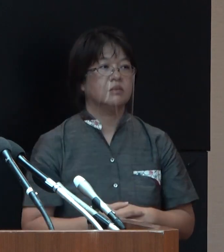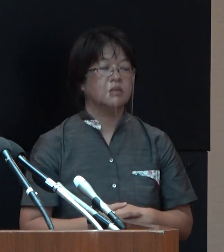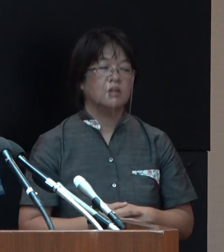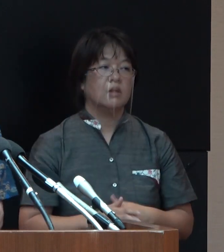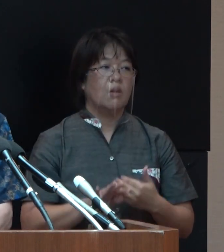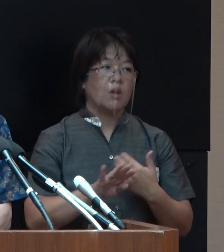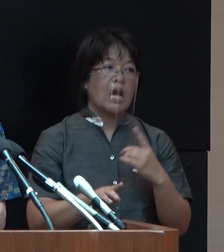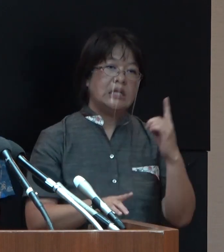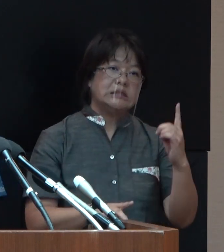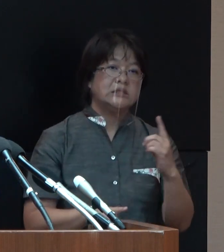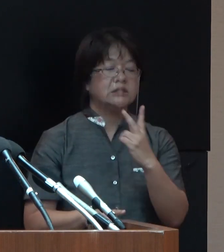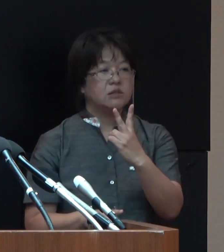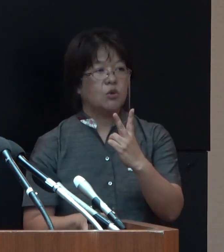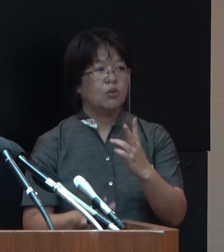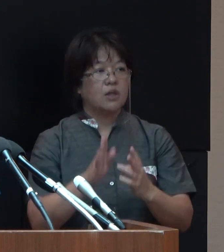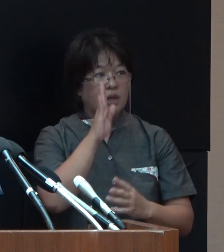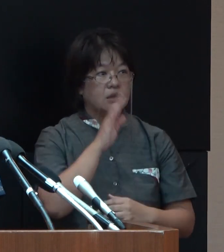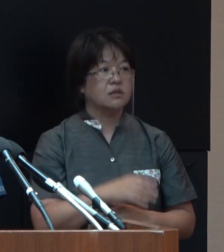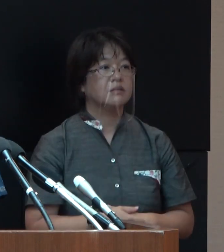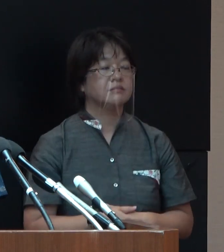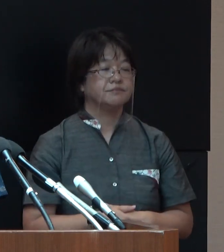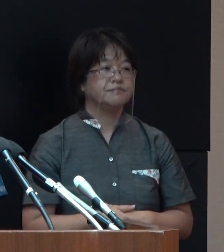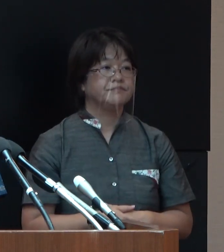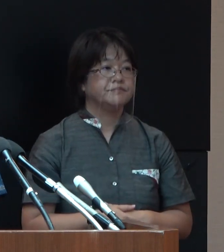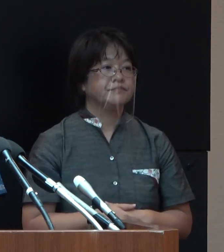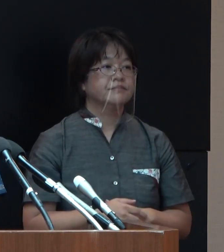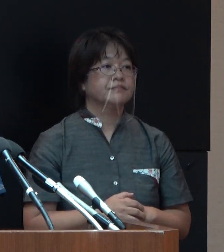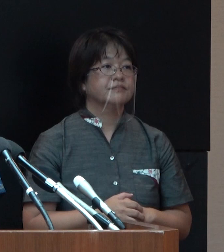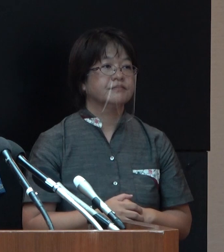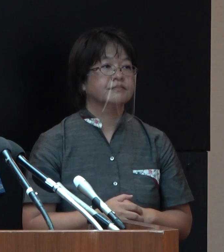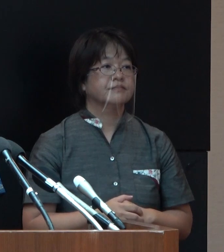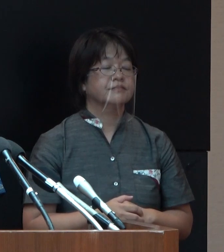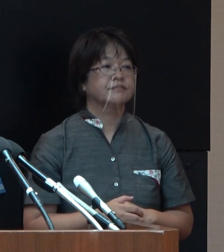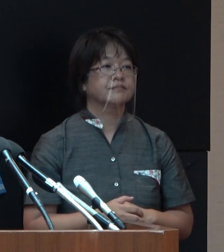あと1リモートさせていただきます。